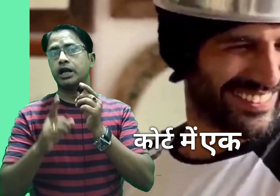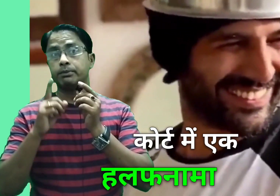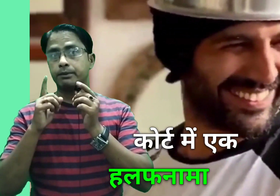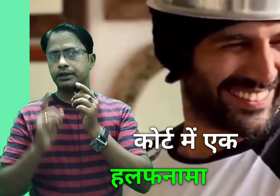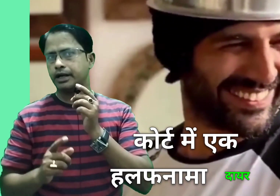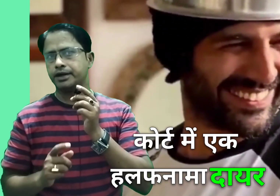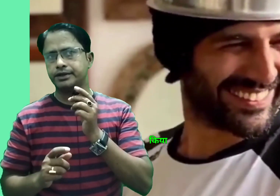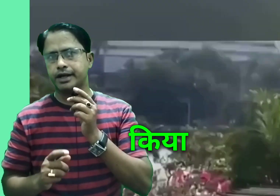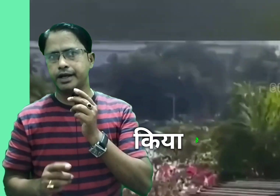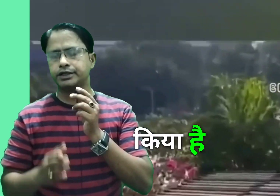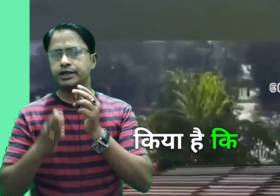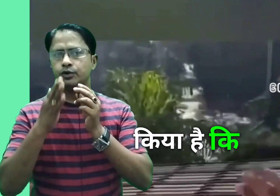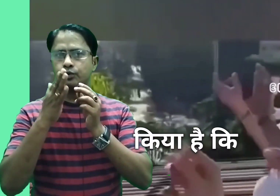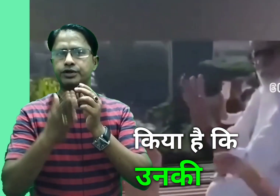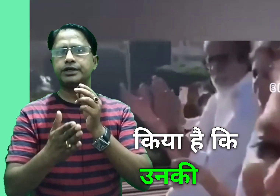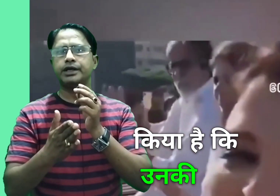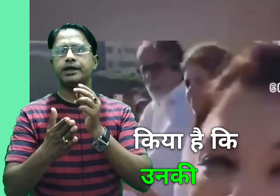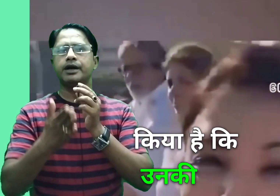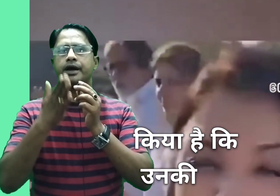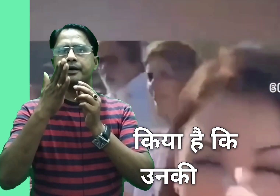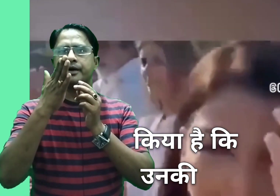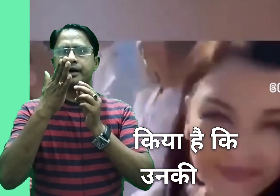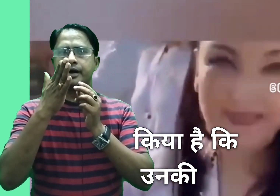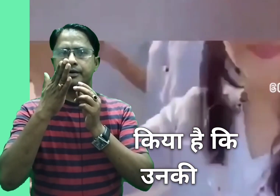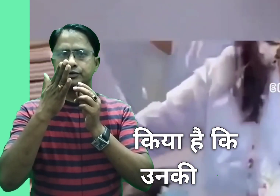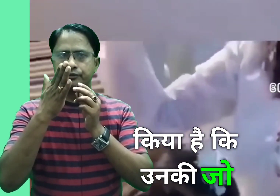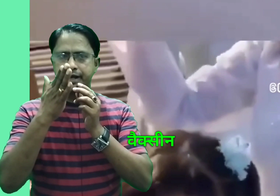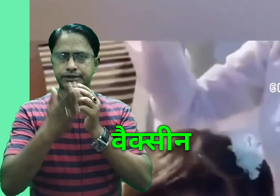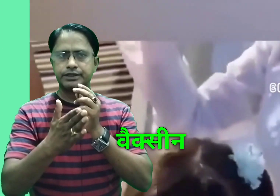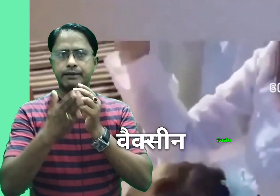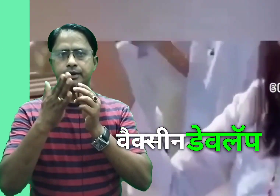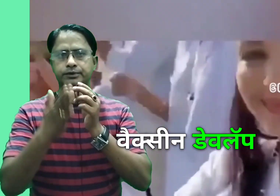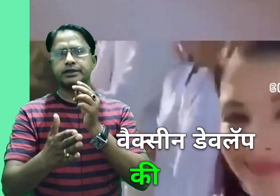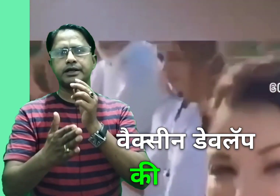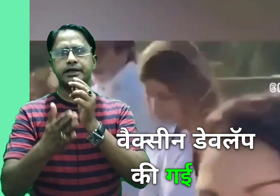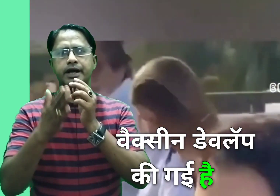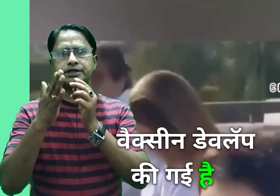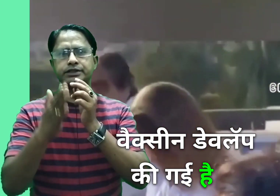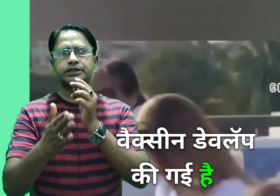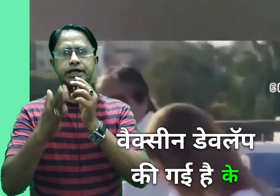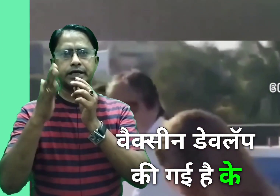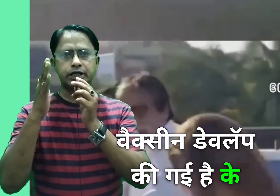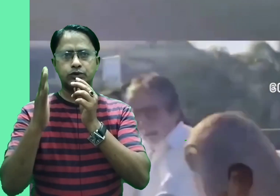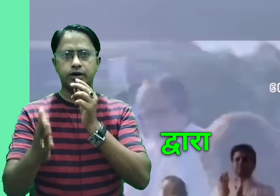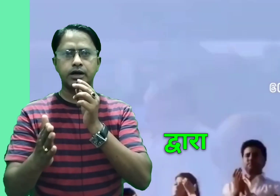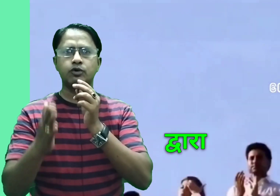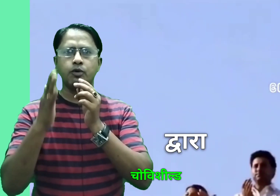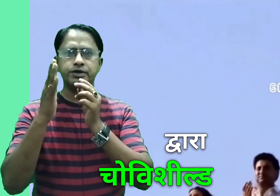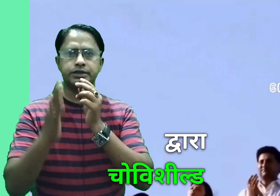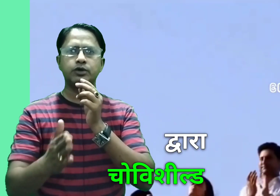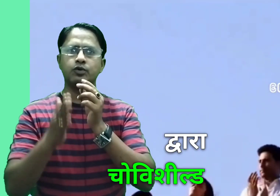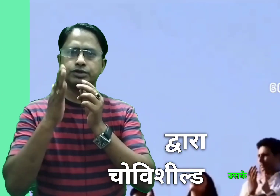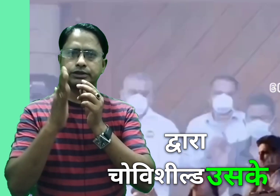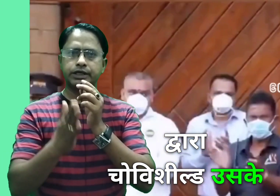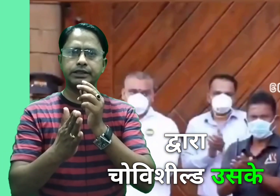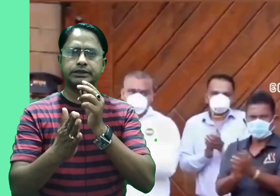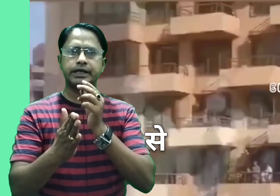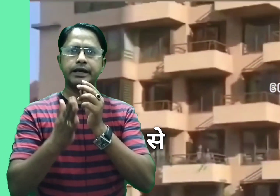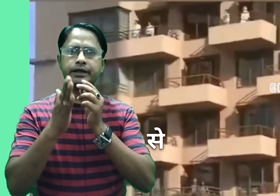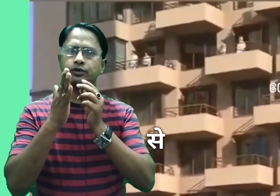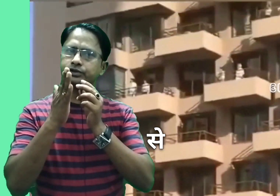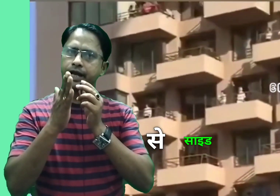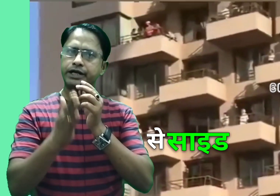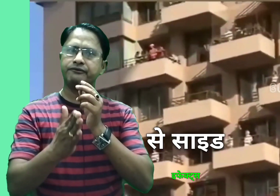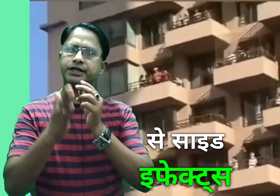कोर्ट में एक हलफनामा दायर किया है कि उनकी जो वैक्सीन डेवलप की गई है एस्ट्राजेनेका के द्वारा कोविशील्ड, उसके